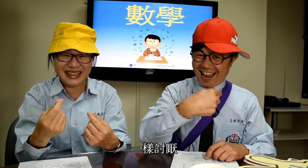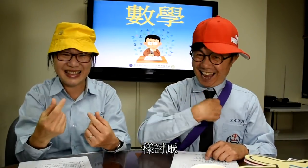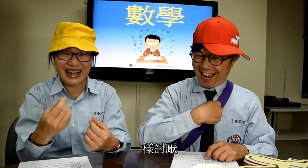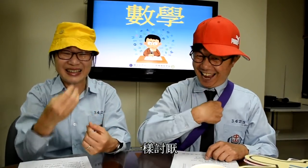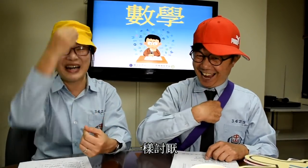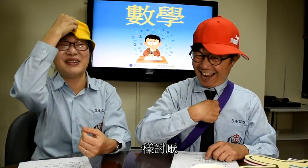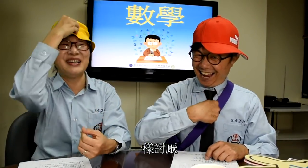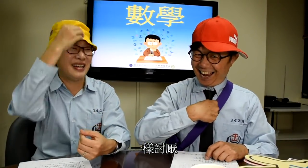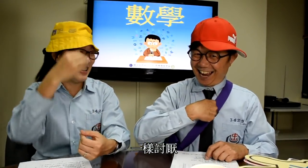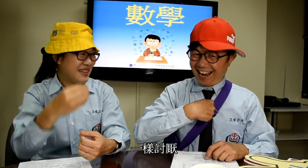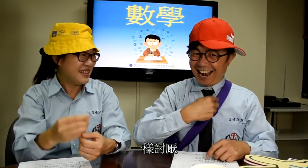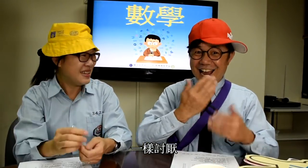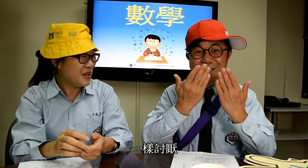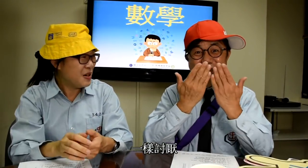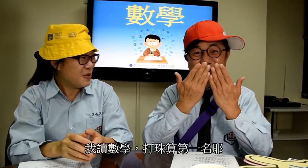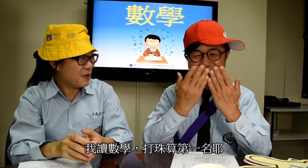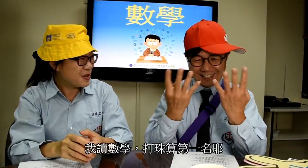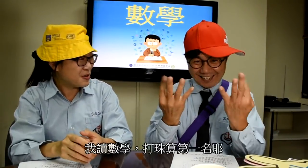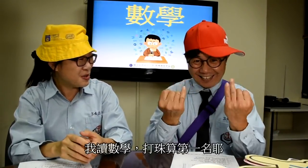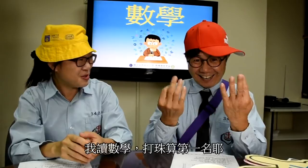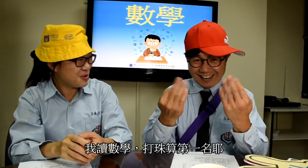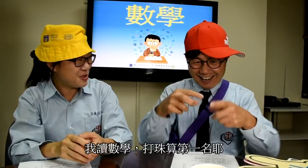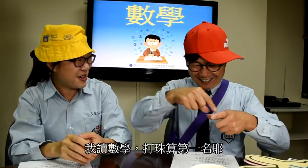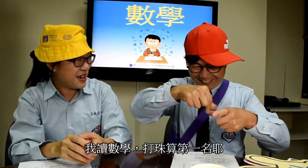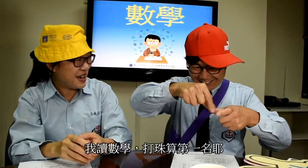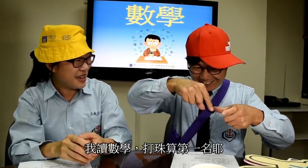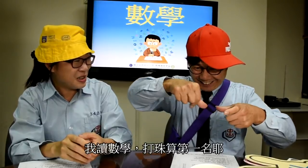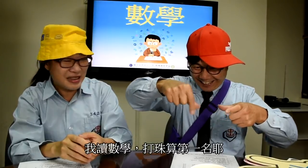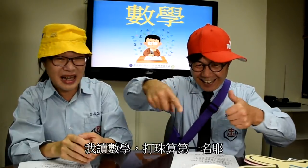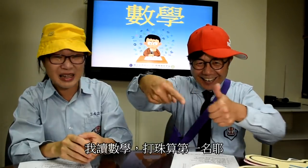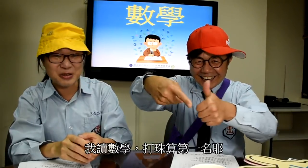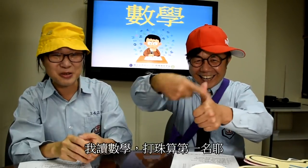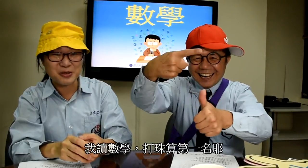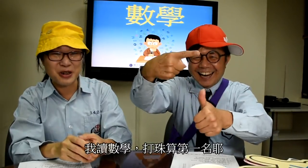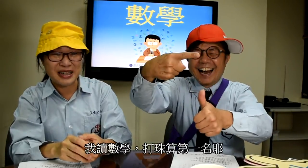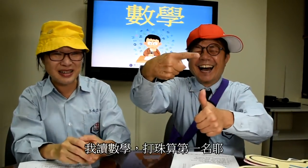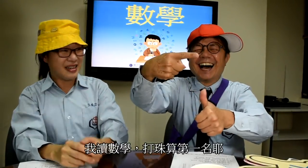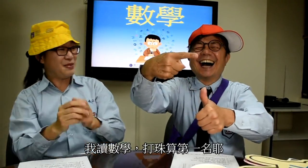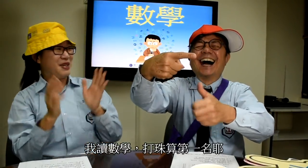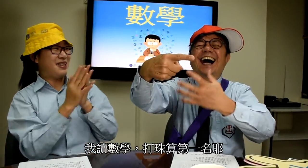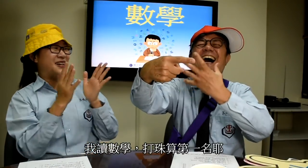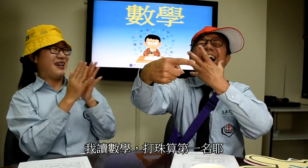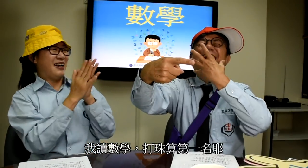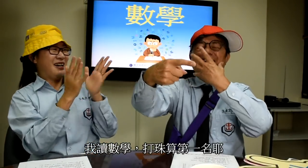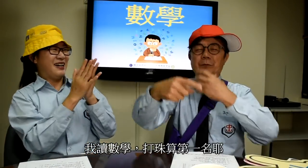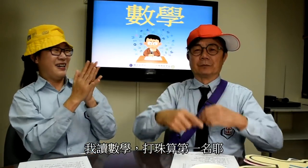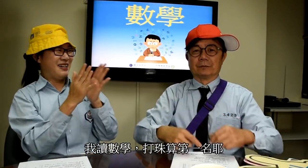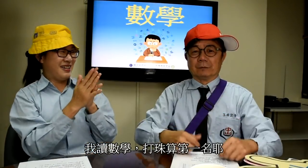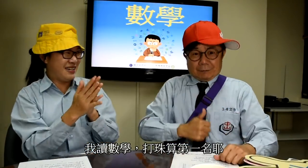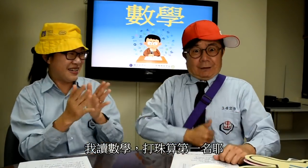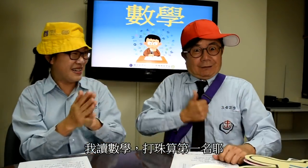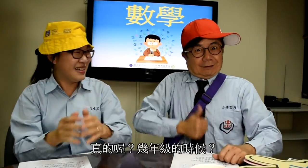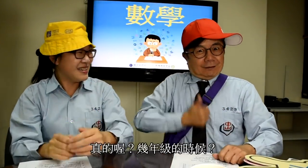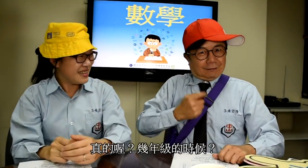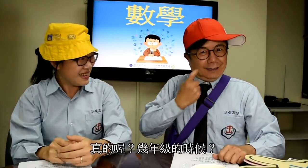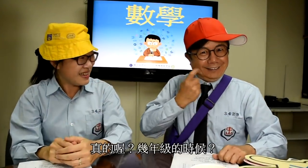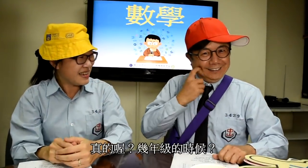样讨厌。我读数学打珠算第一名耶，真的，